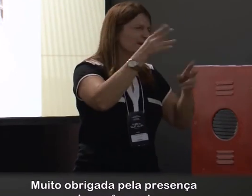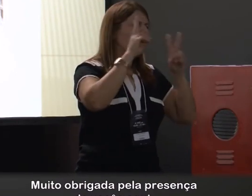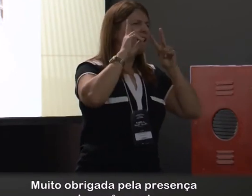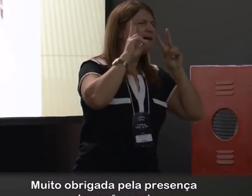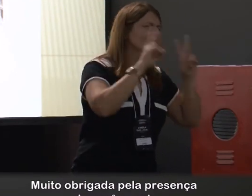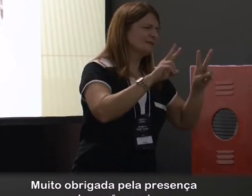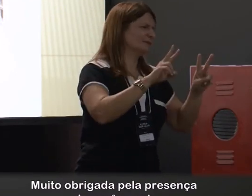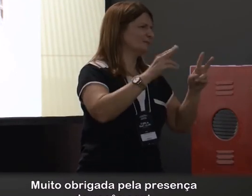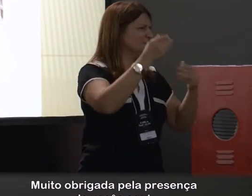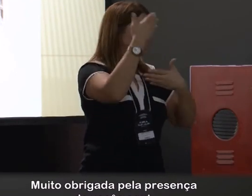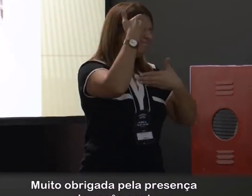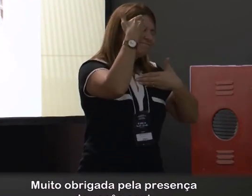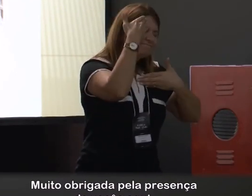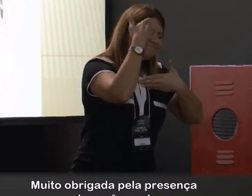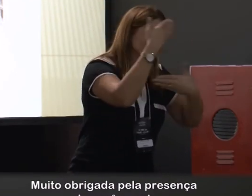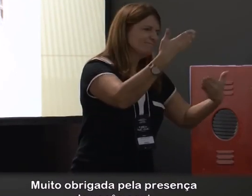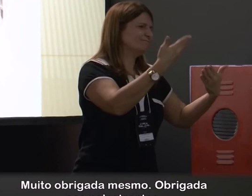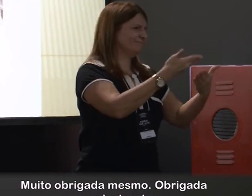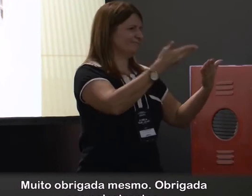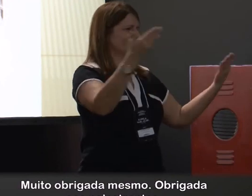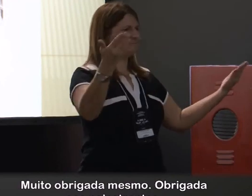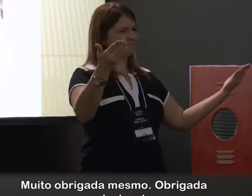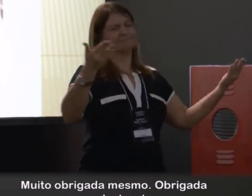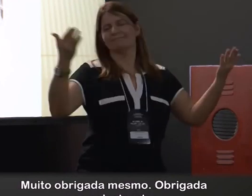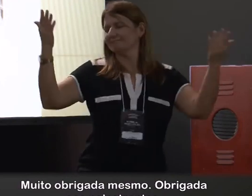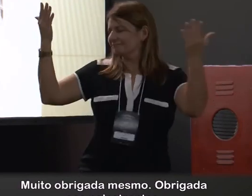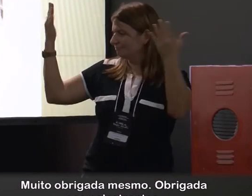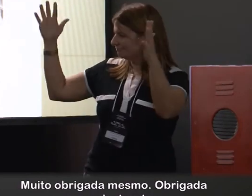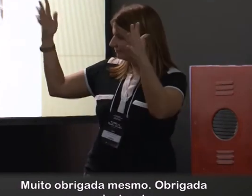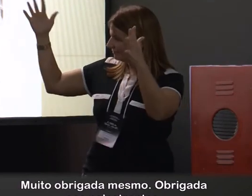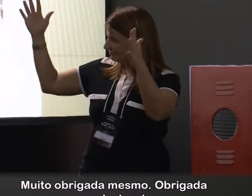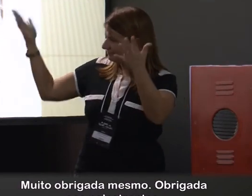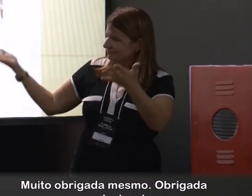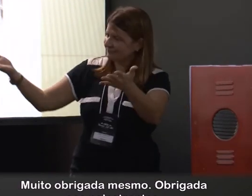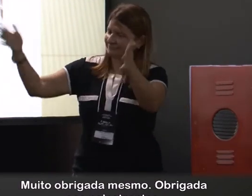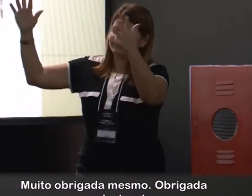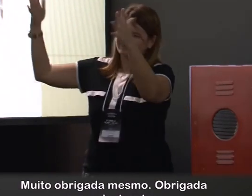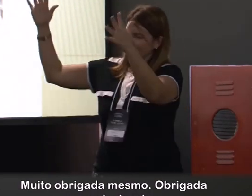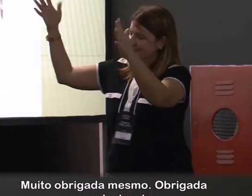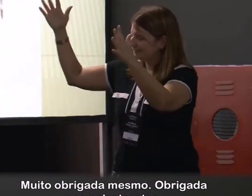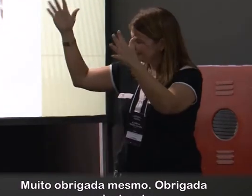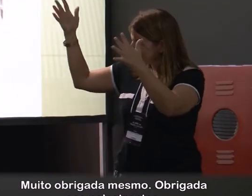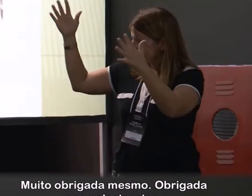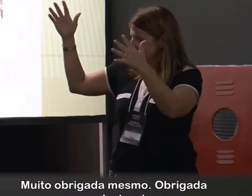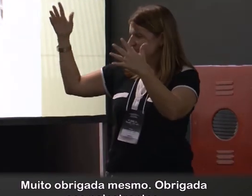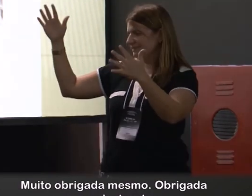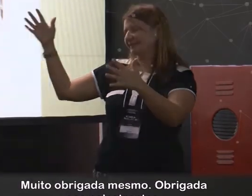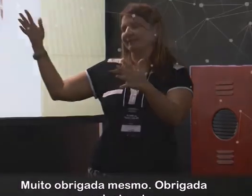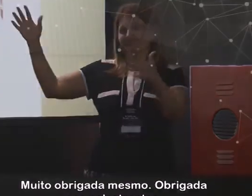pela presença de vocês aqui. Muito obrigada mesmo por todos vocês. Obrigada aos palestrantes.